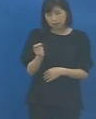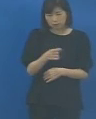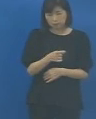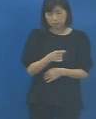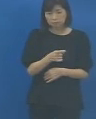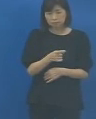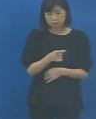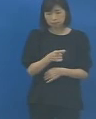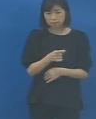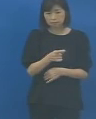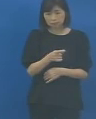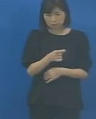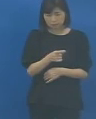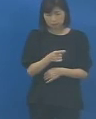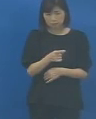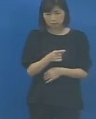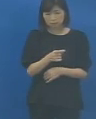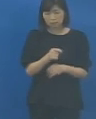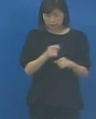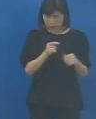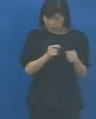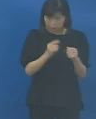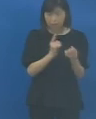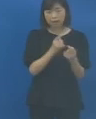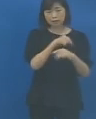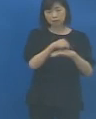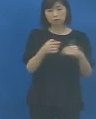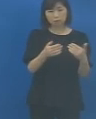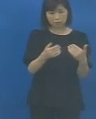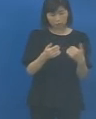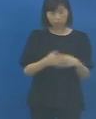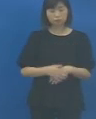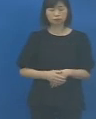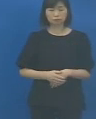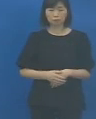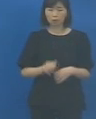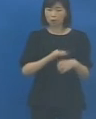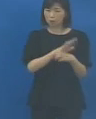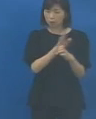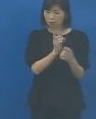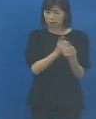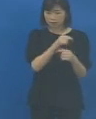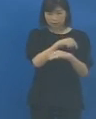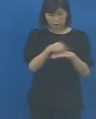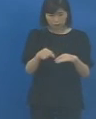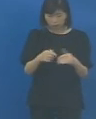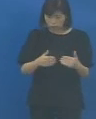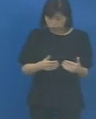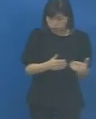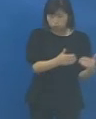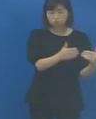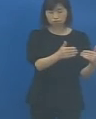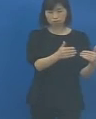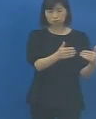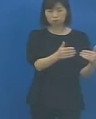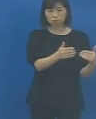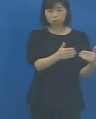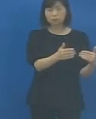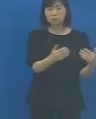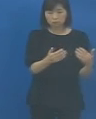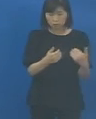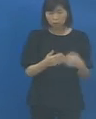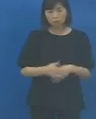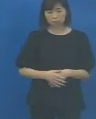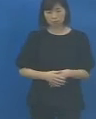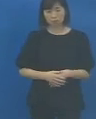間を作ってはならないと。で、コロナ対策を前進発展させていかなければ戦え